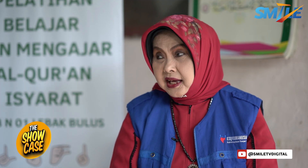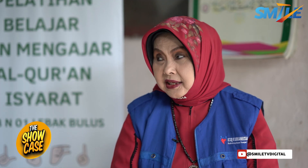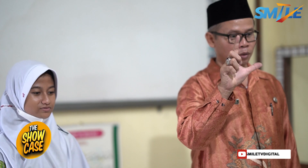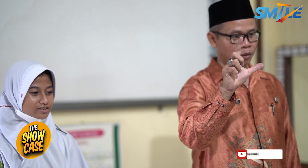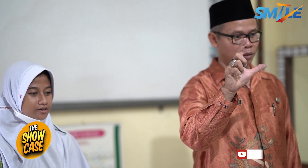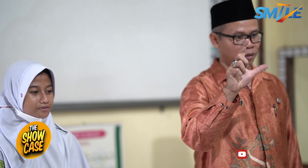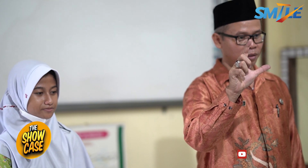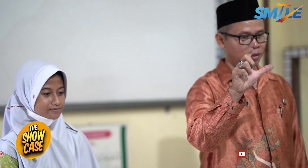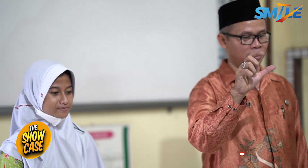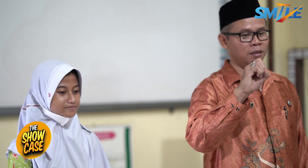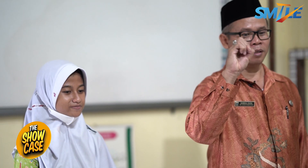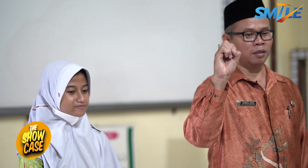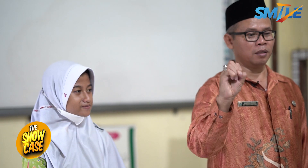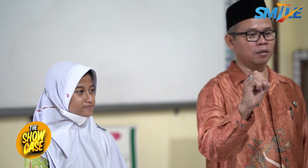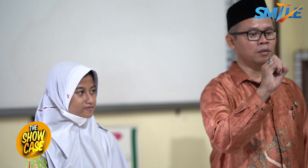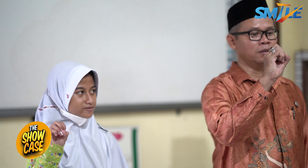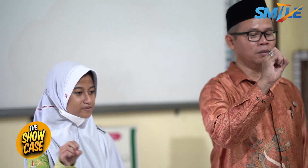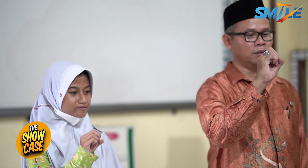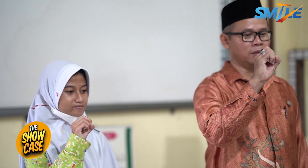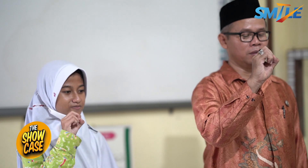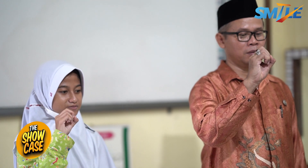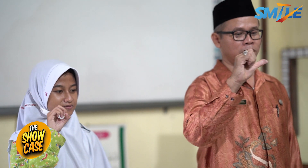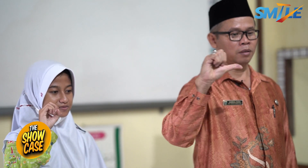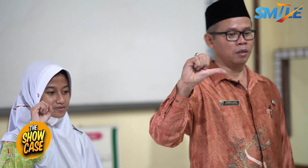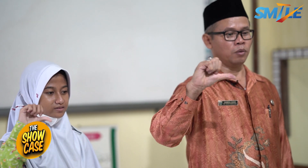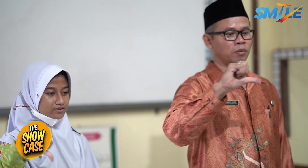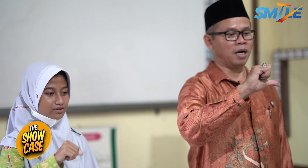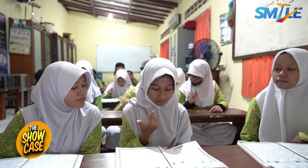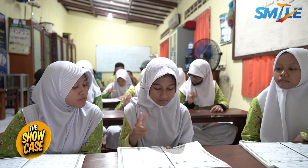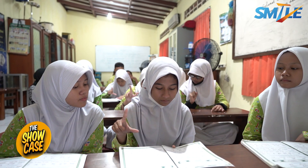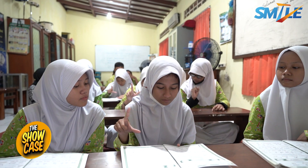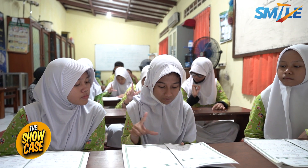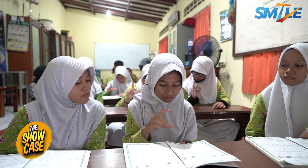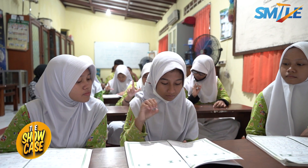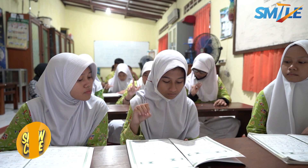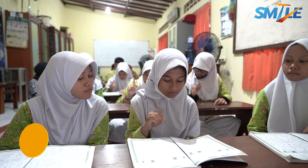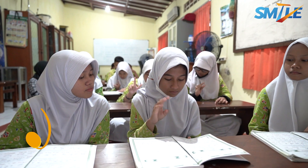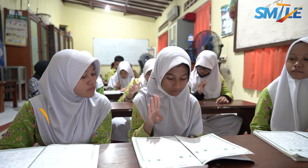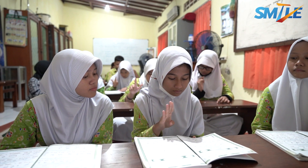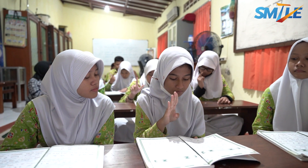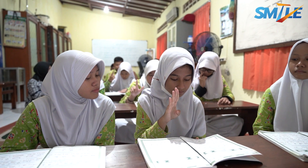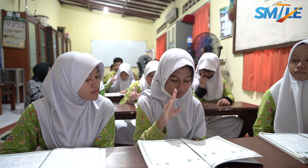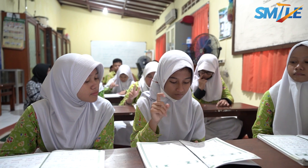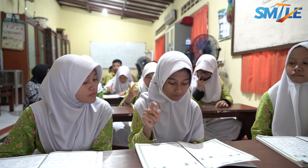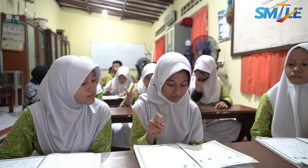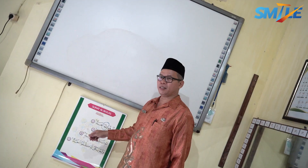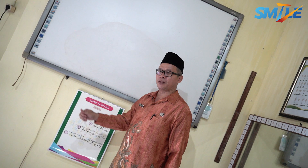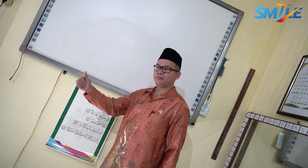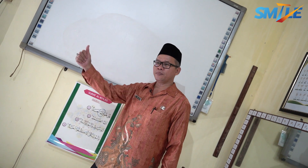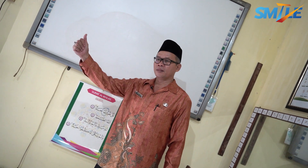hanya kita berikan mushaf Al-Qur'annya saja, tapi tentu kita pikirkan juga bagaimana ini kemudian diberikan